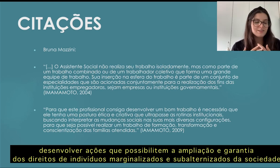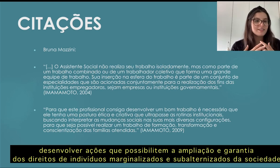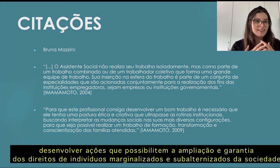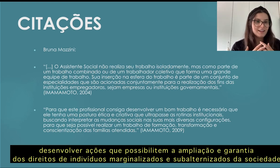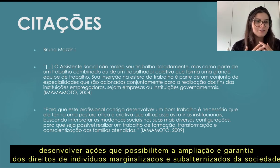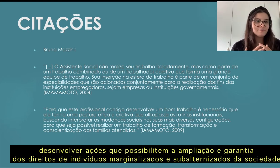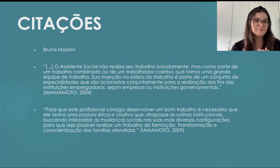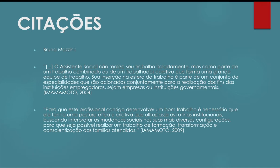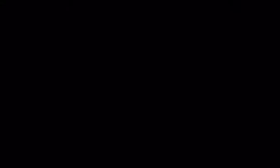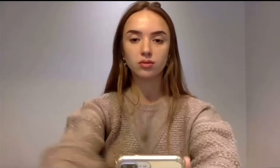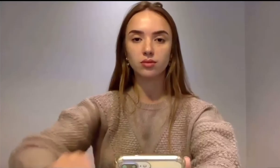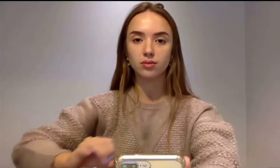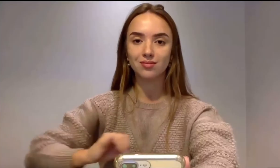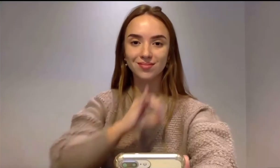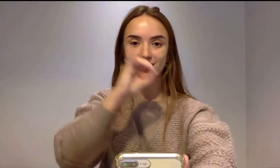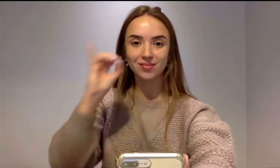na sociedade.